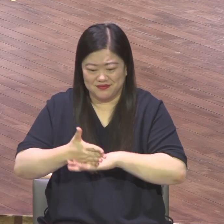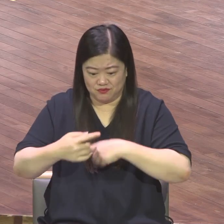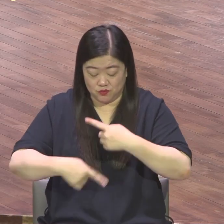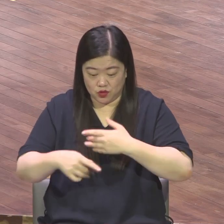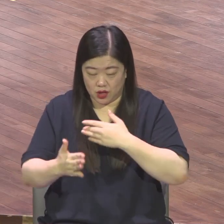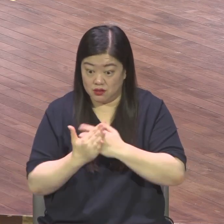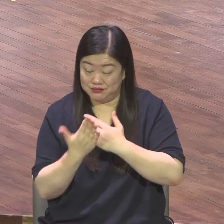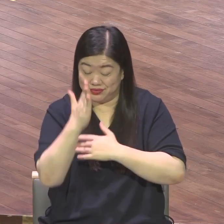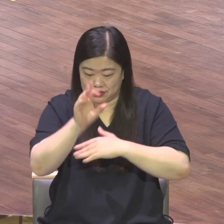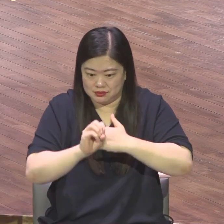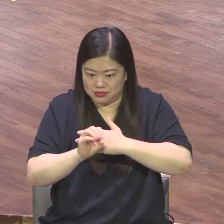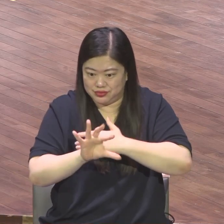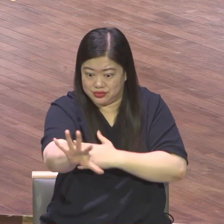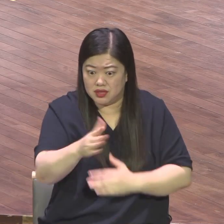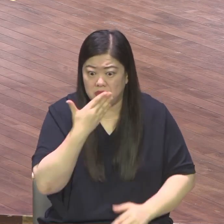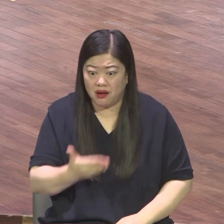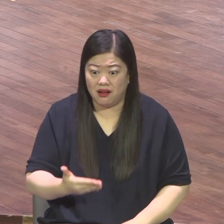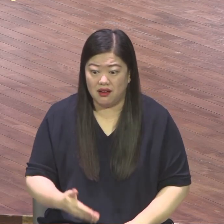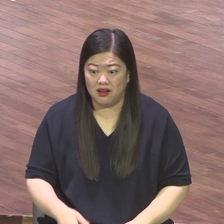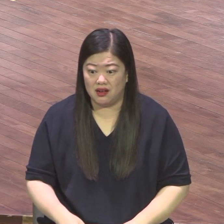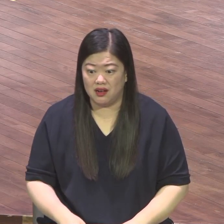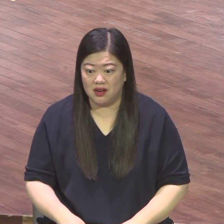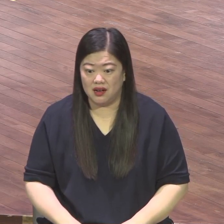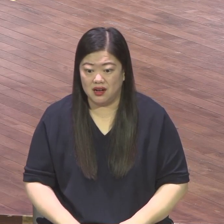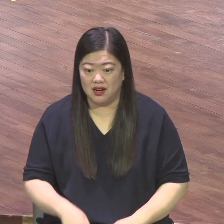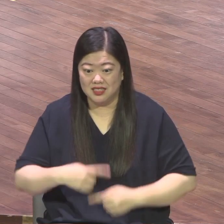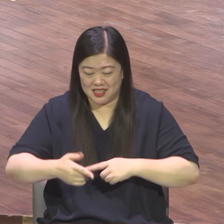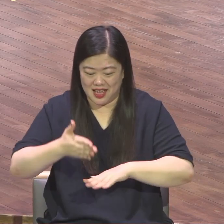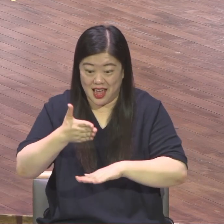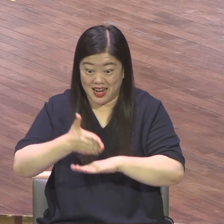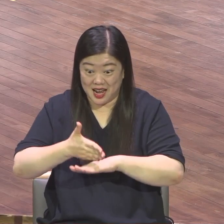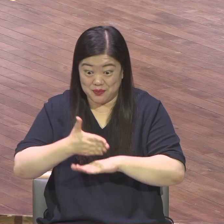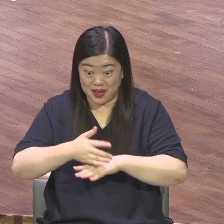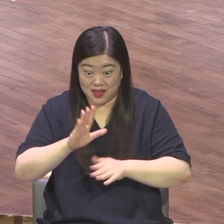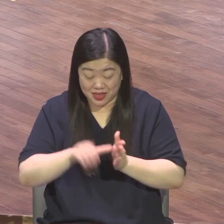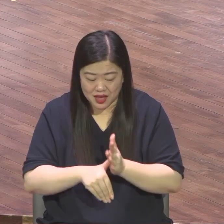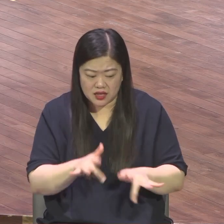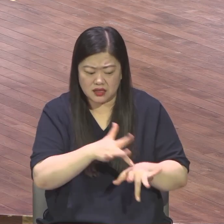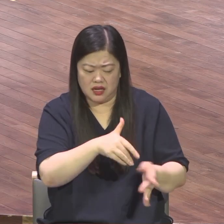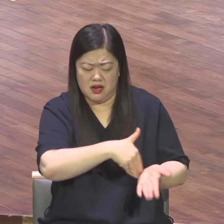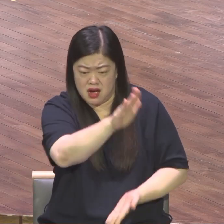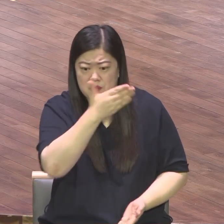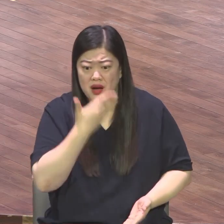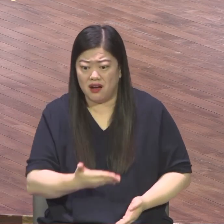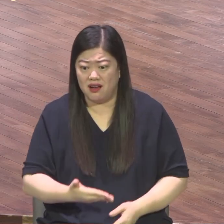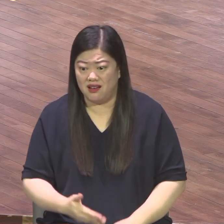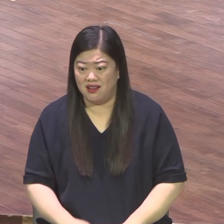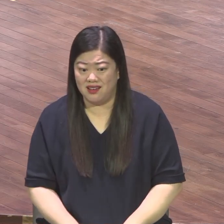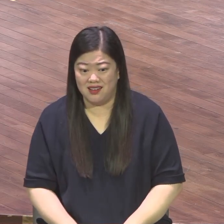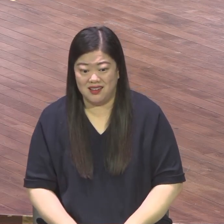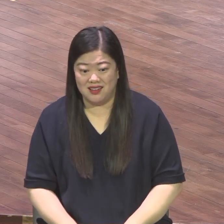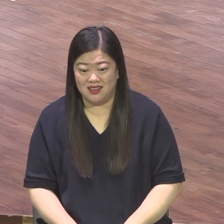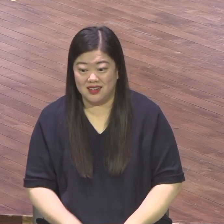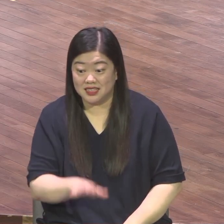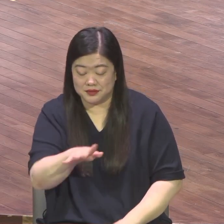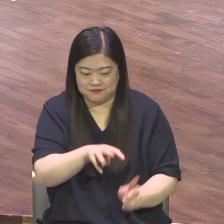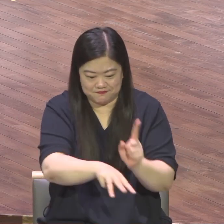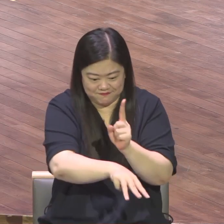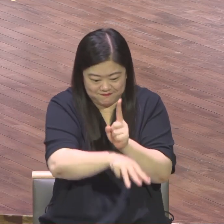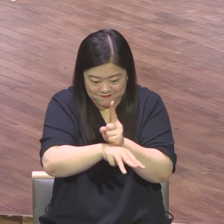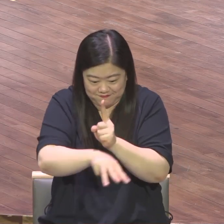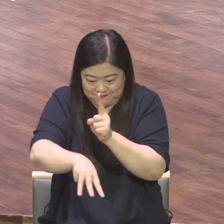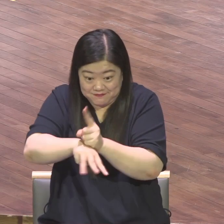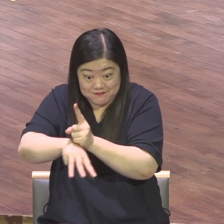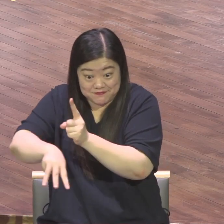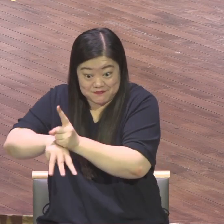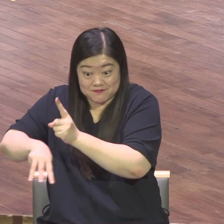팍 나오죠, 그냥. 허감이 쫙 물러가지요. 우리가 3.1조 3운동 이거